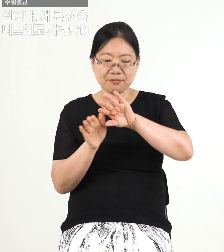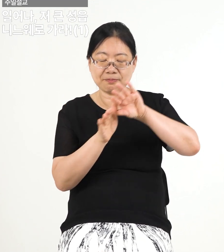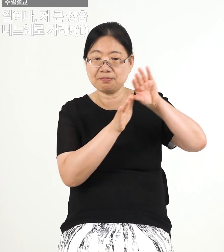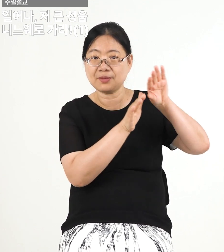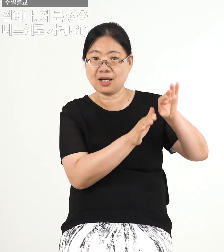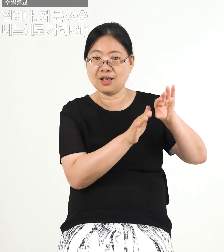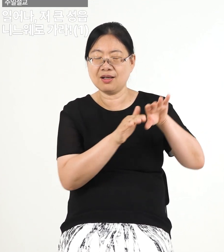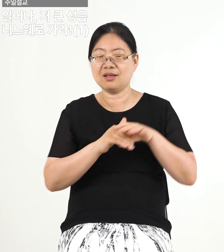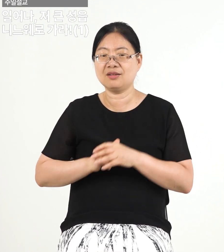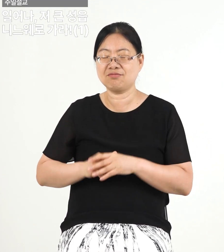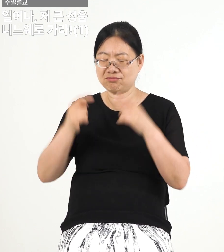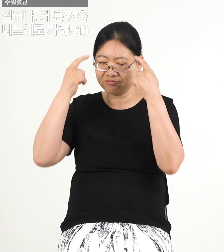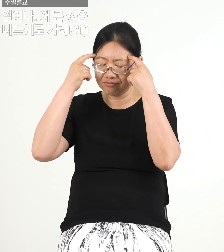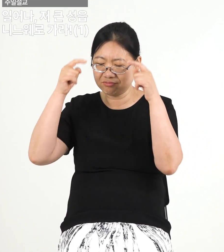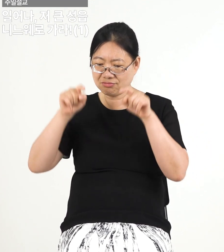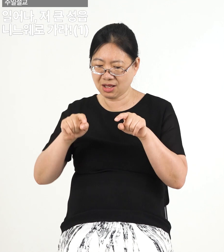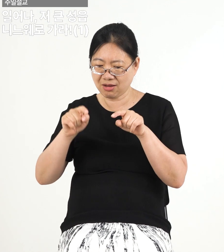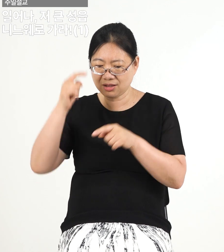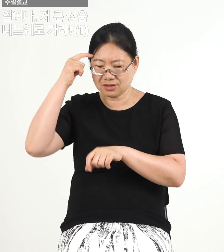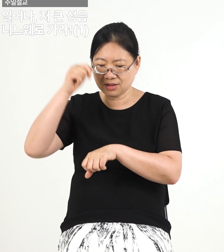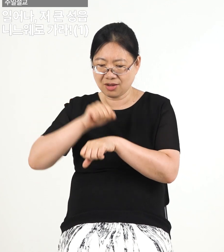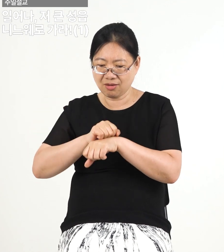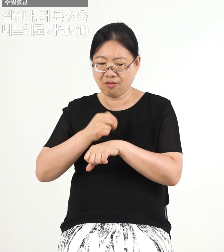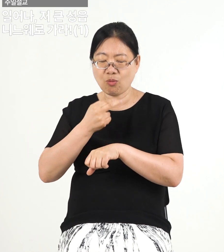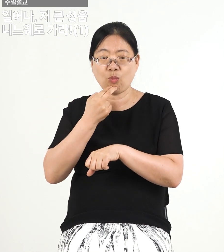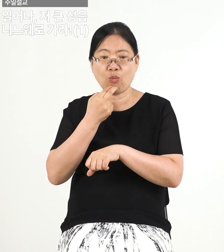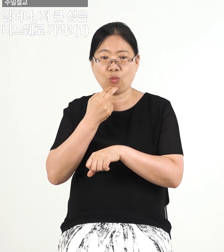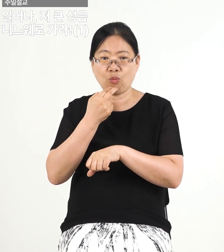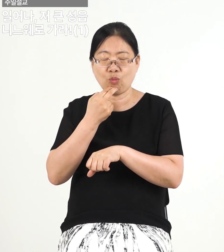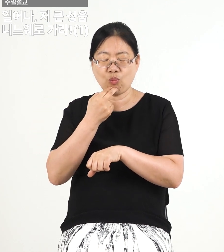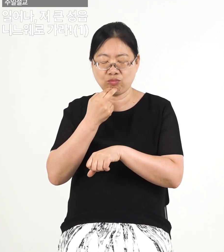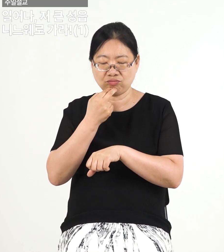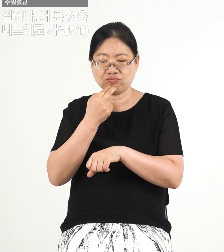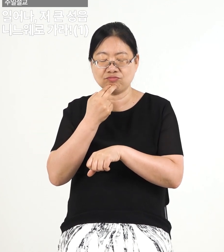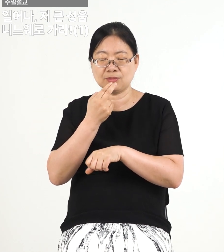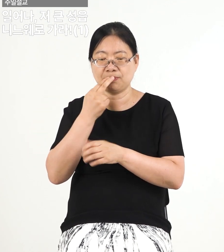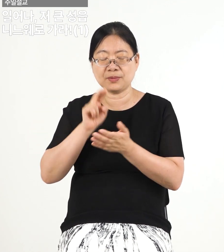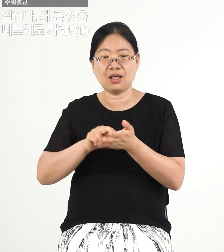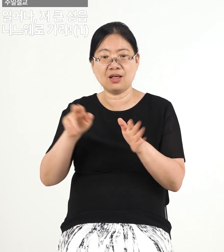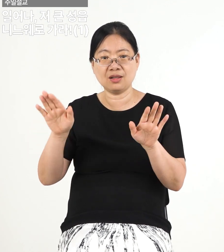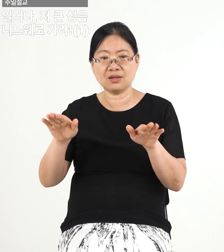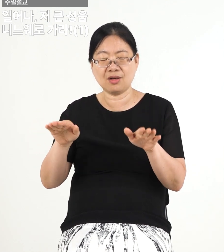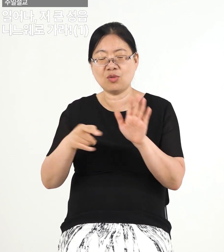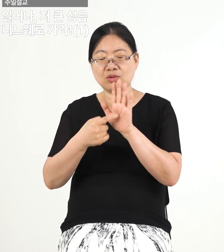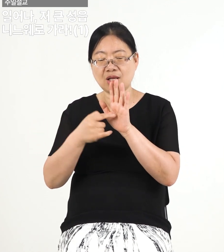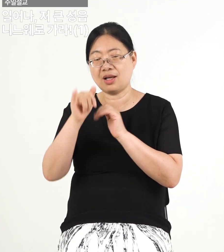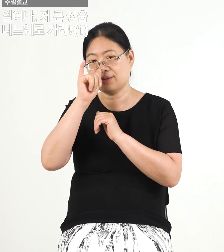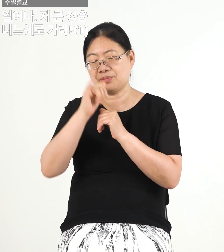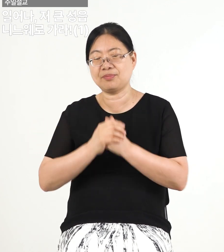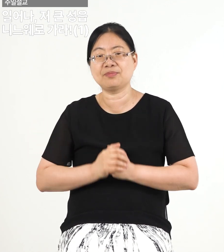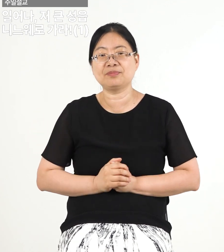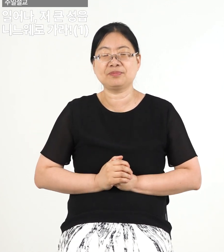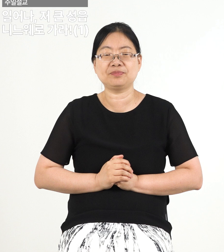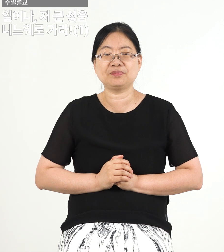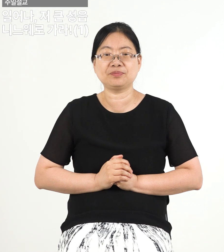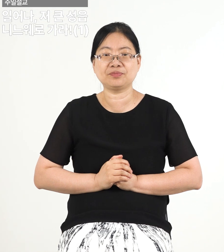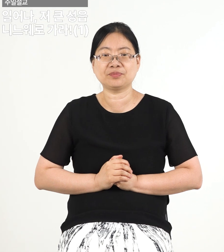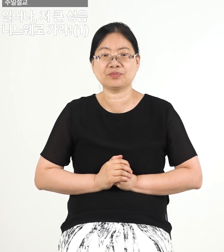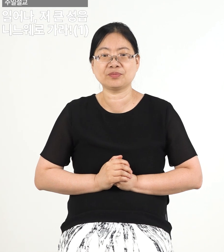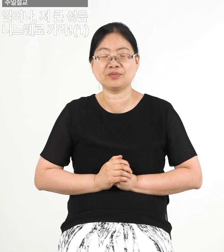또한 어리석고 지혜가 없는 존재로 쓰여지기도 합니다.